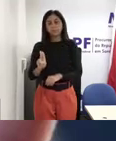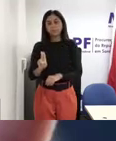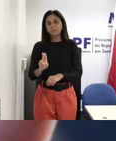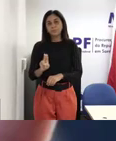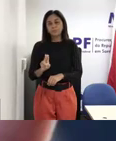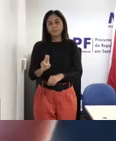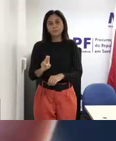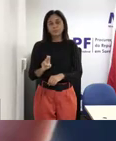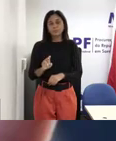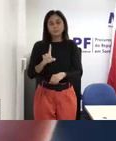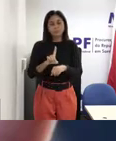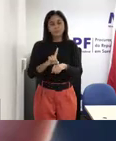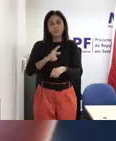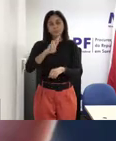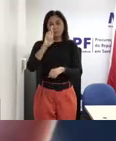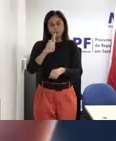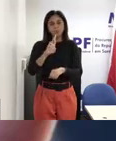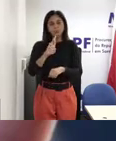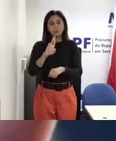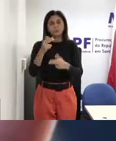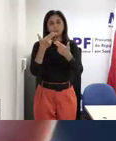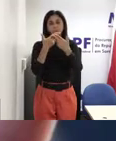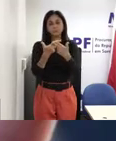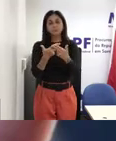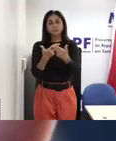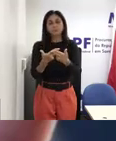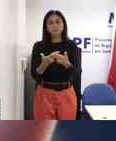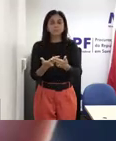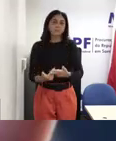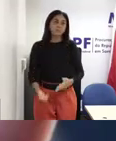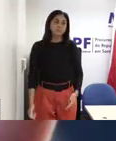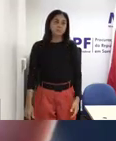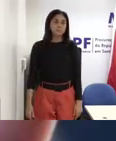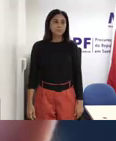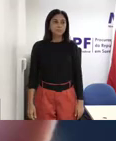socioambientais pela Universidade Federal do Pará por favor Elisângela